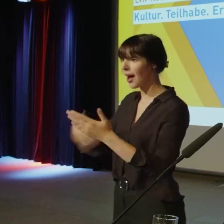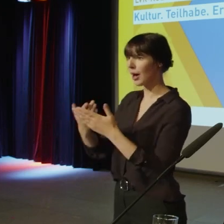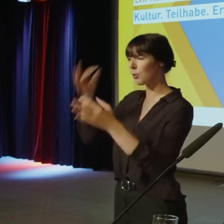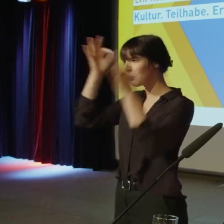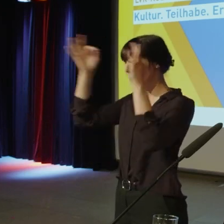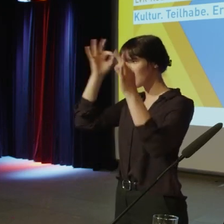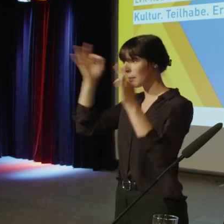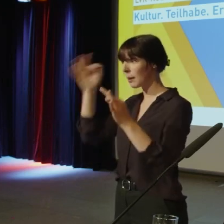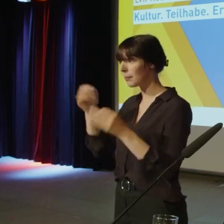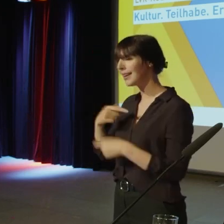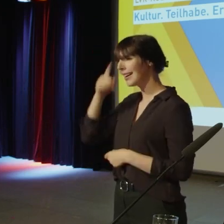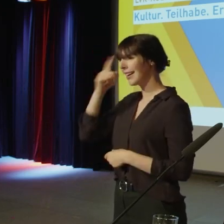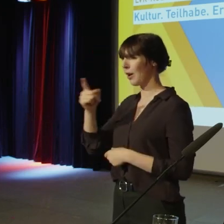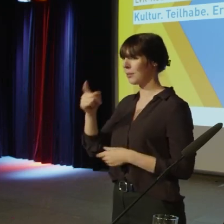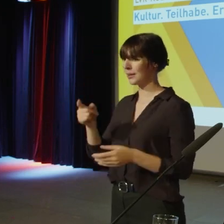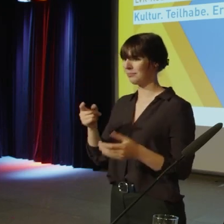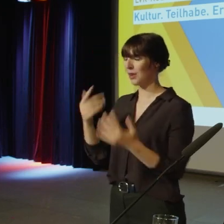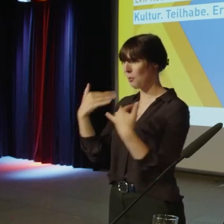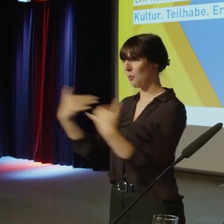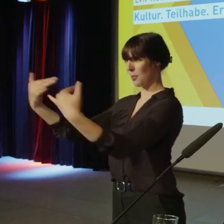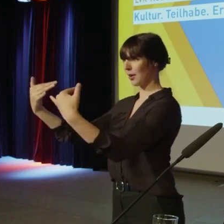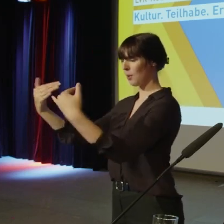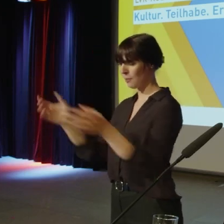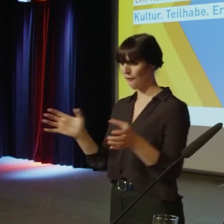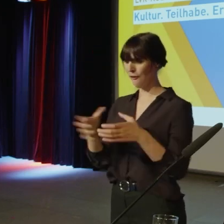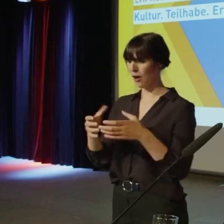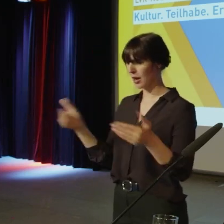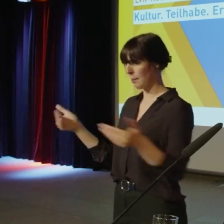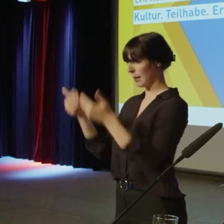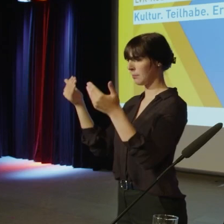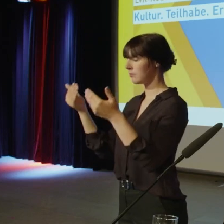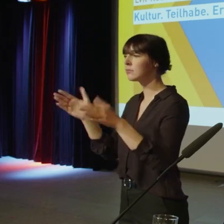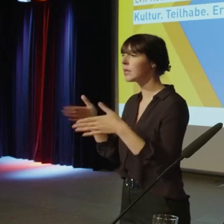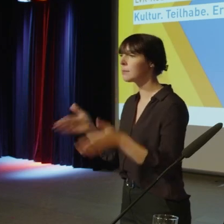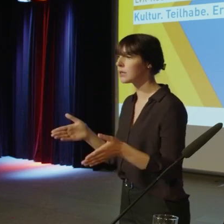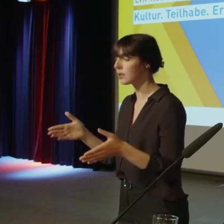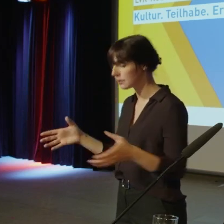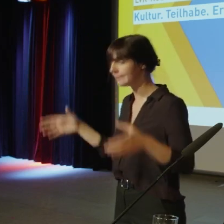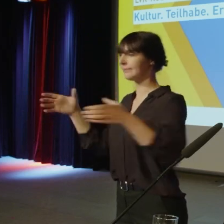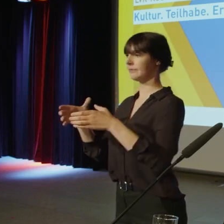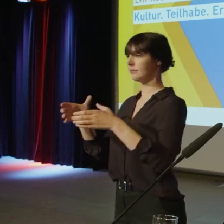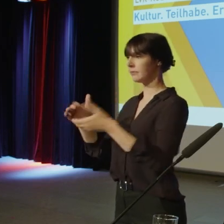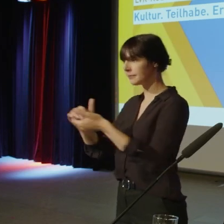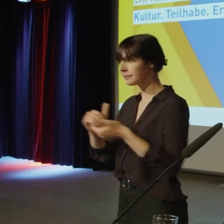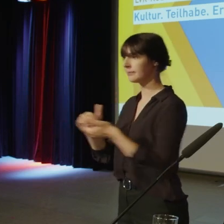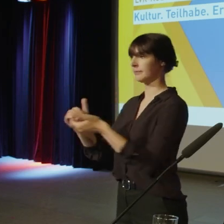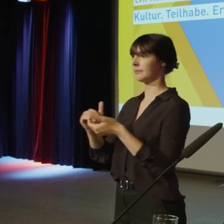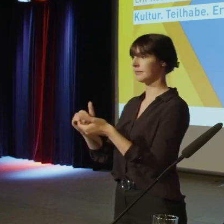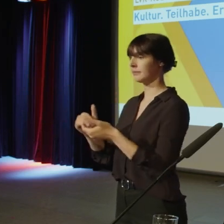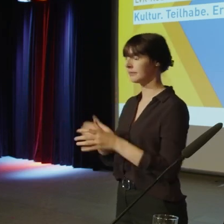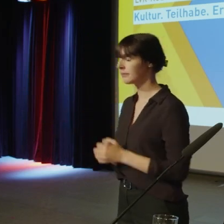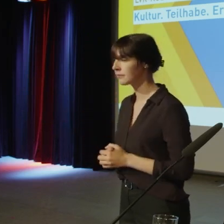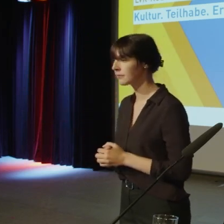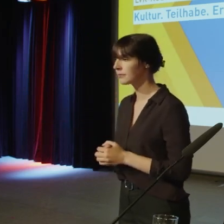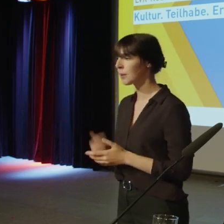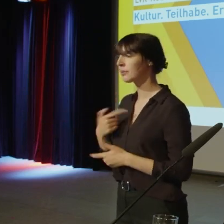gibt zwischen Feuilleton und Publikum, wie wir manchmal uns selber sagen. Aber ich glaube, wir tun uns einen Gefallen damit, wenn wir immer